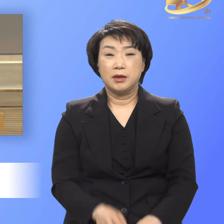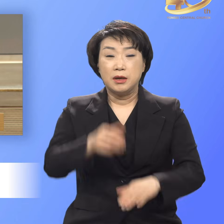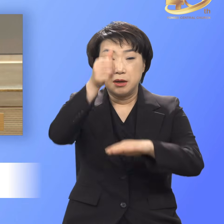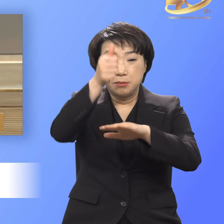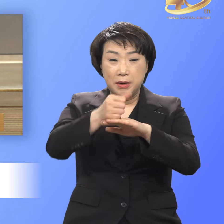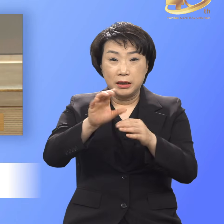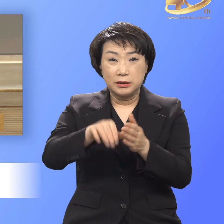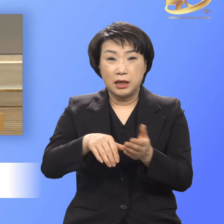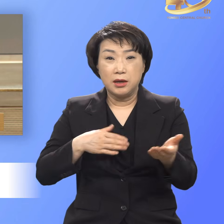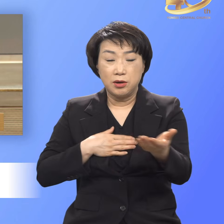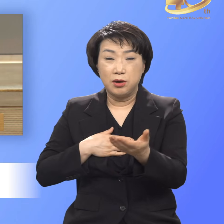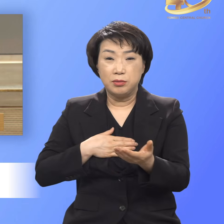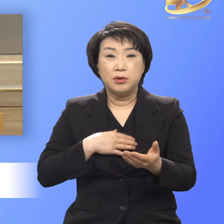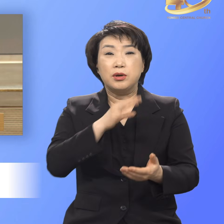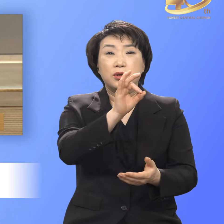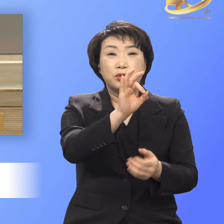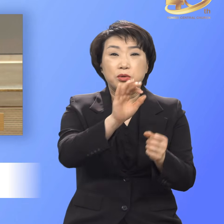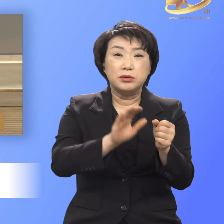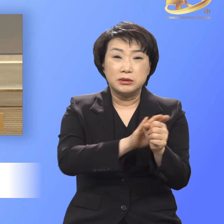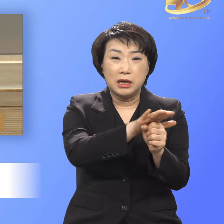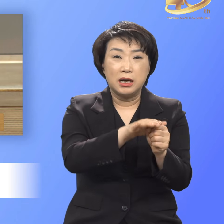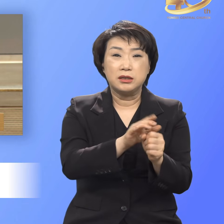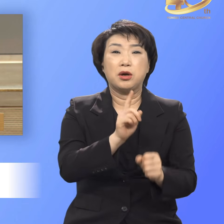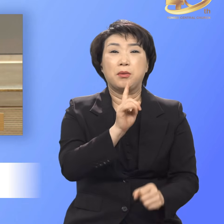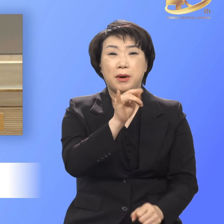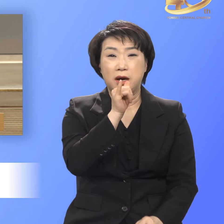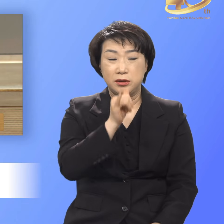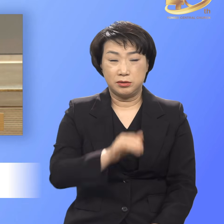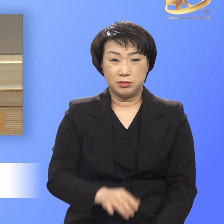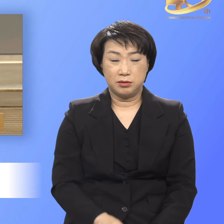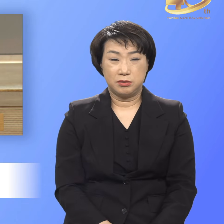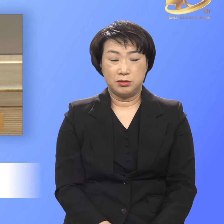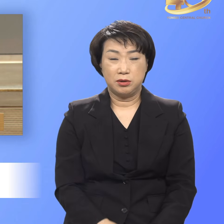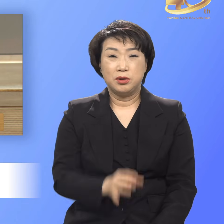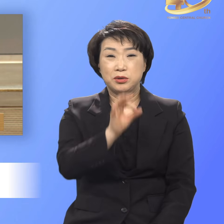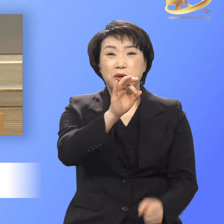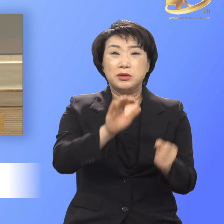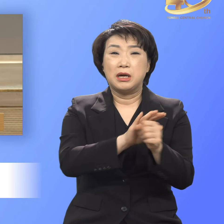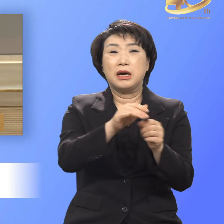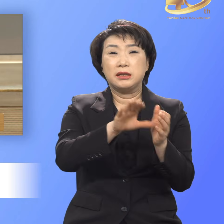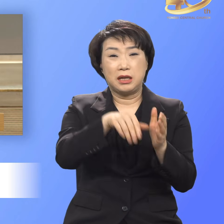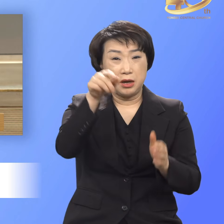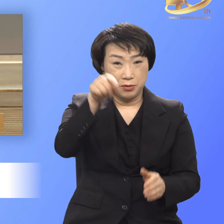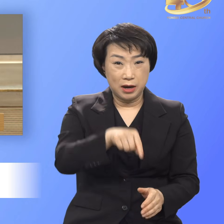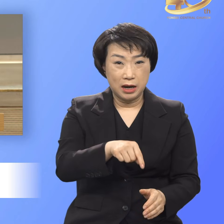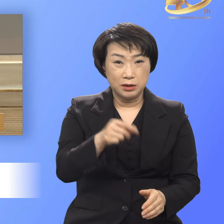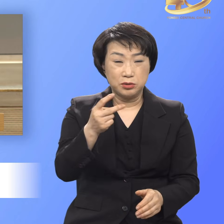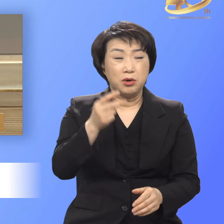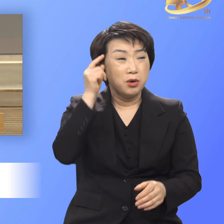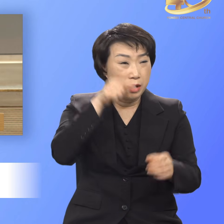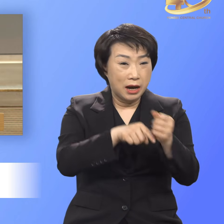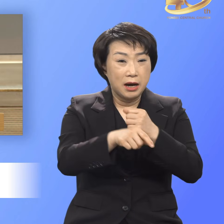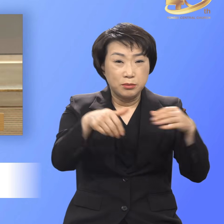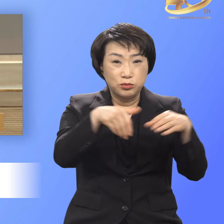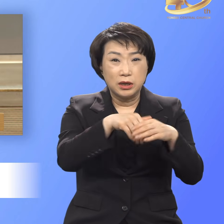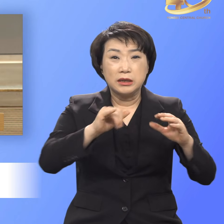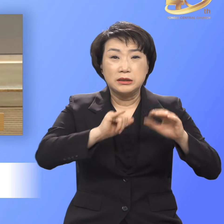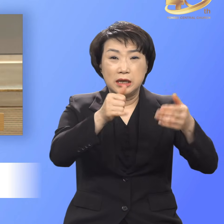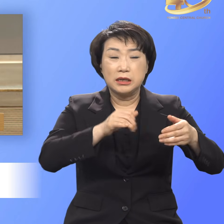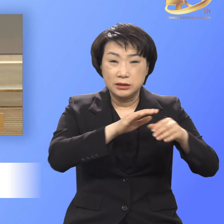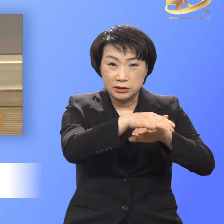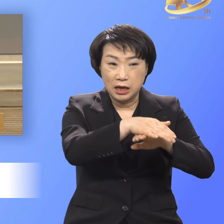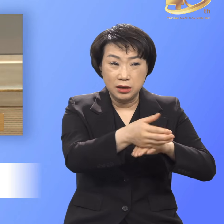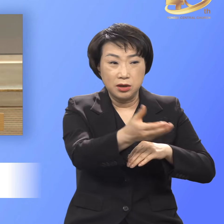마지막 때는 돈을 사랑하는 때가 온다. 돈, 그리고 과학, 문명, 세상